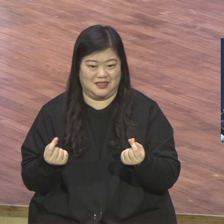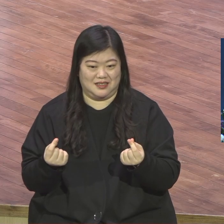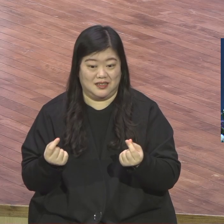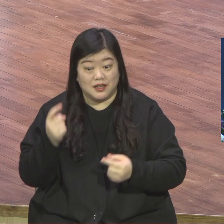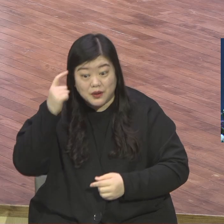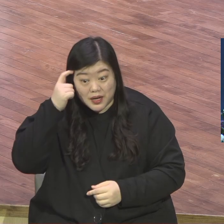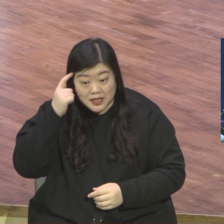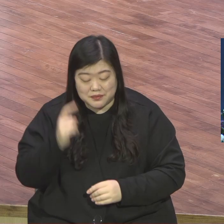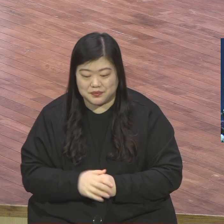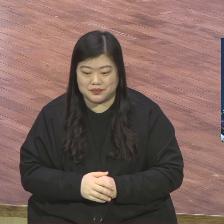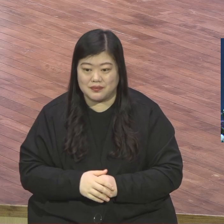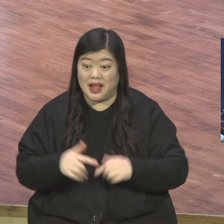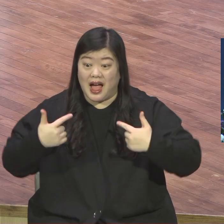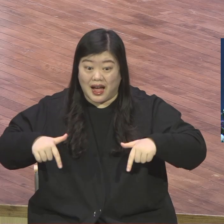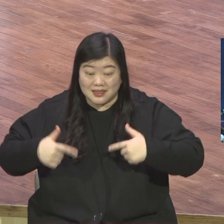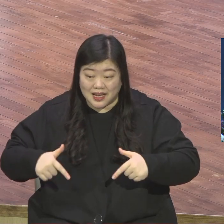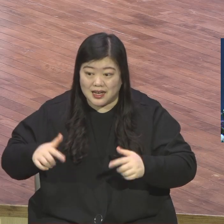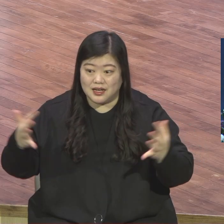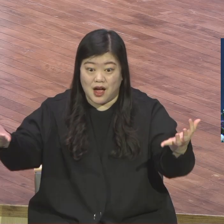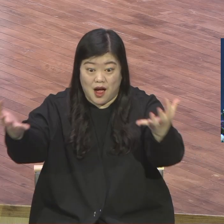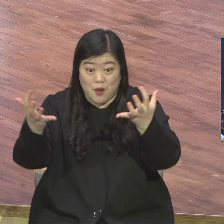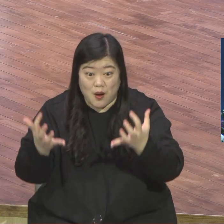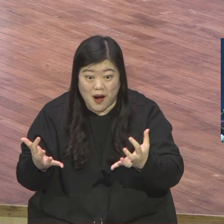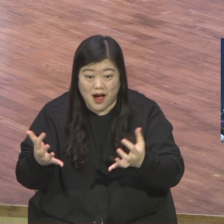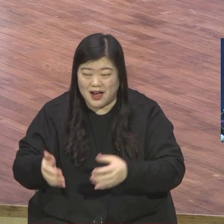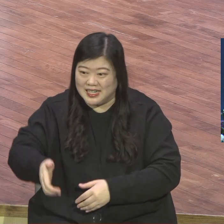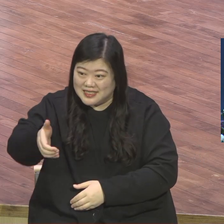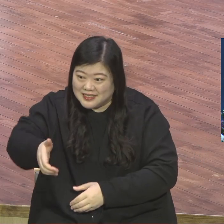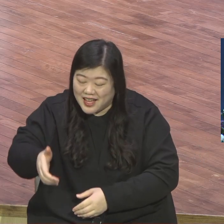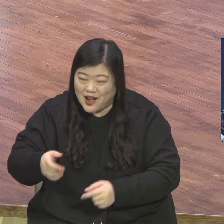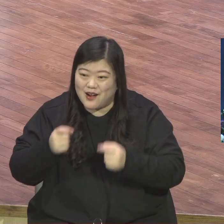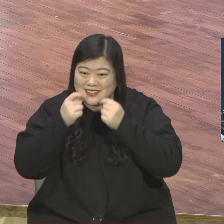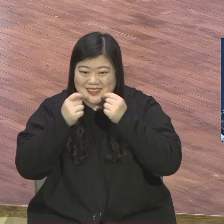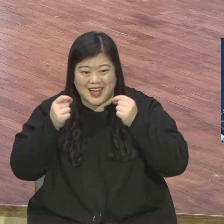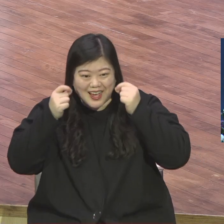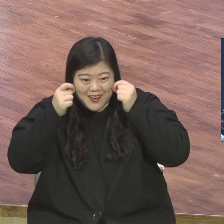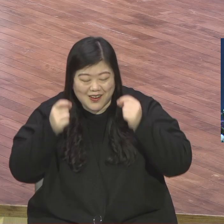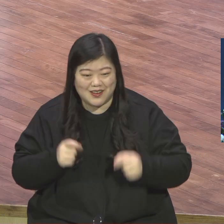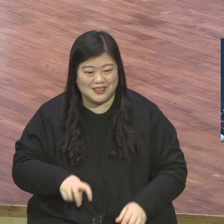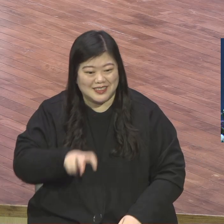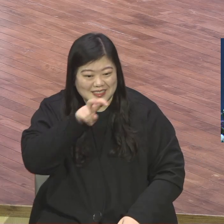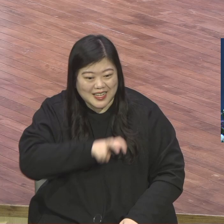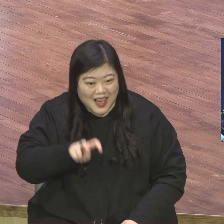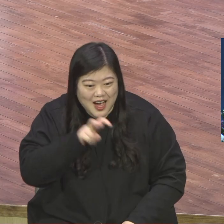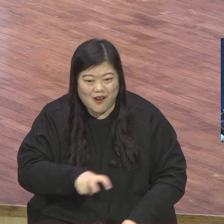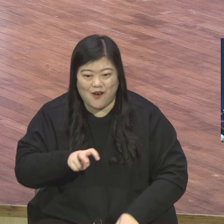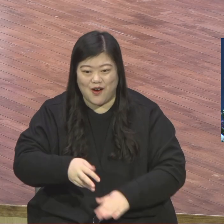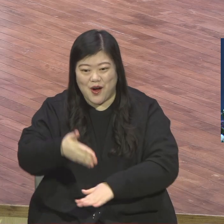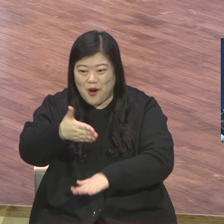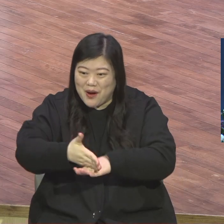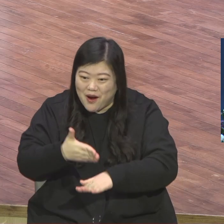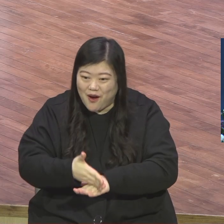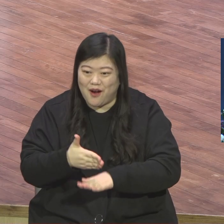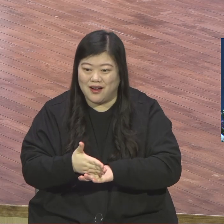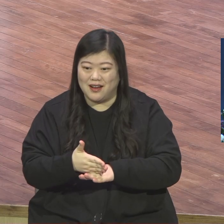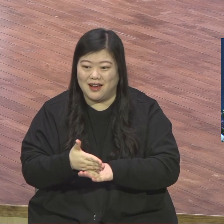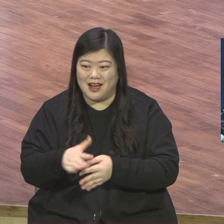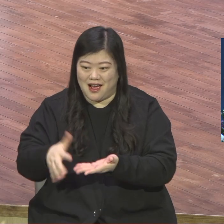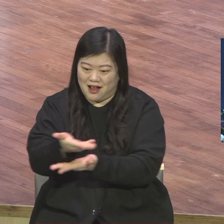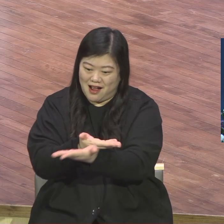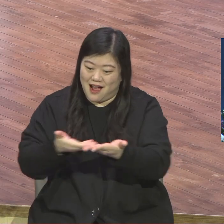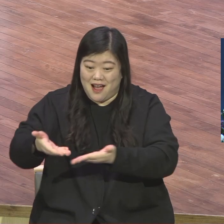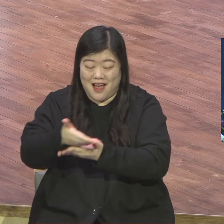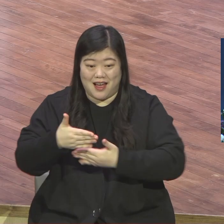왜냐하면 언제나 찬양 소리가 울려 퍼지고 예배의 이 감사의 축제가 계속